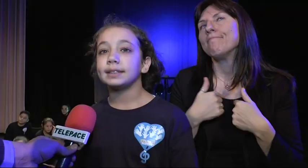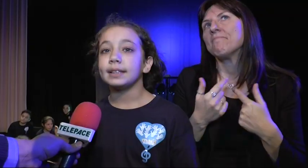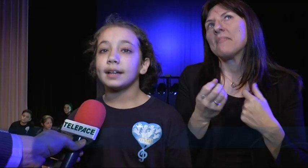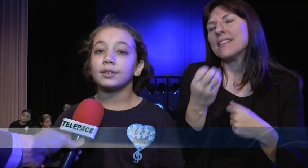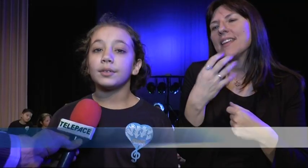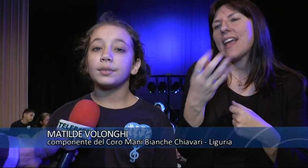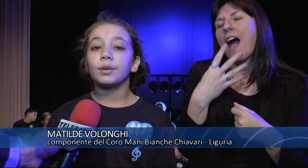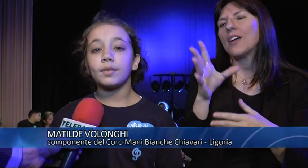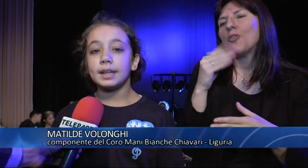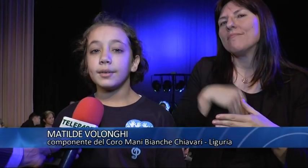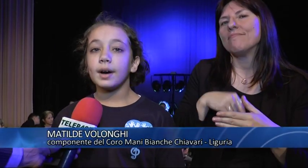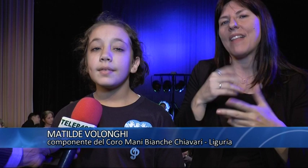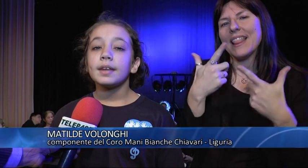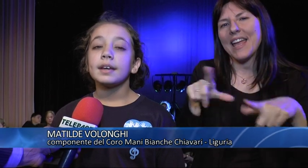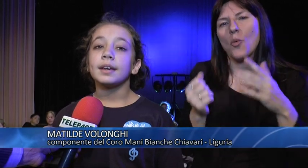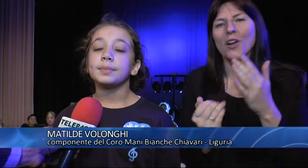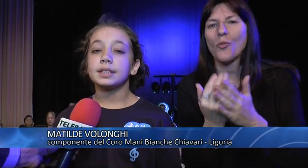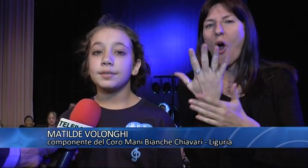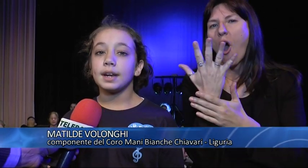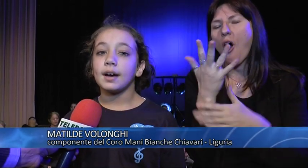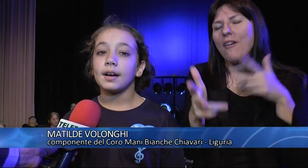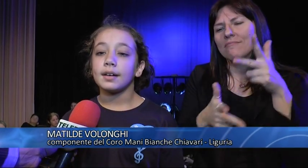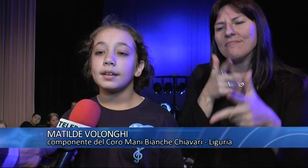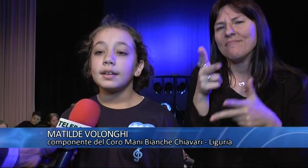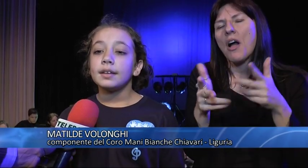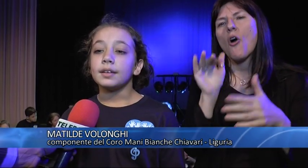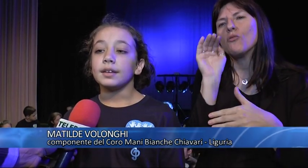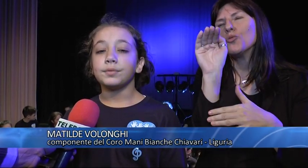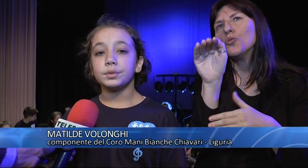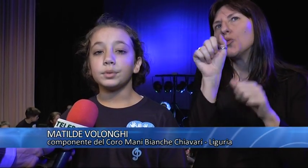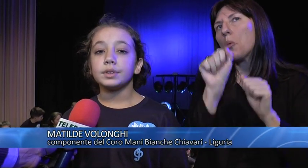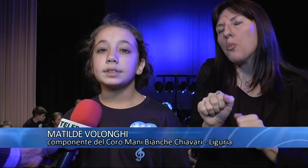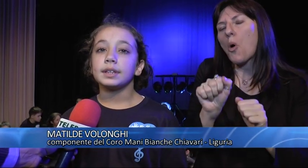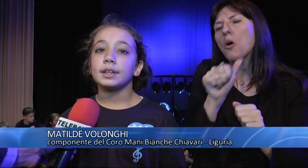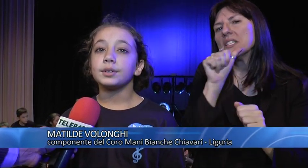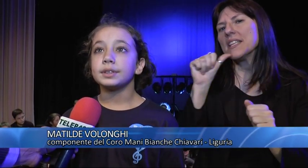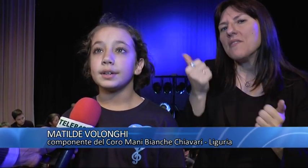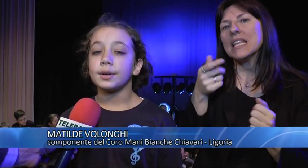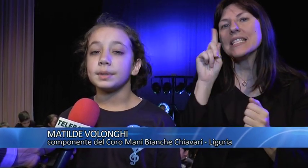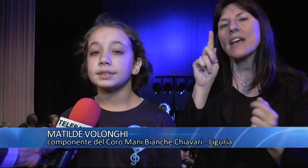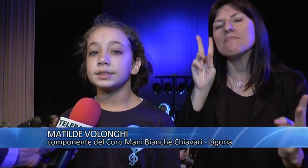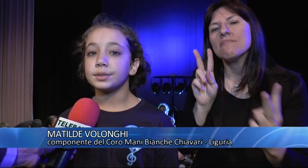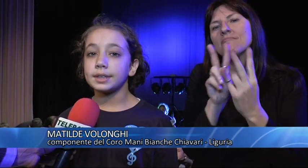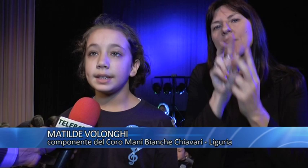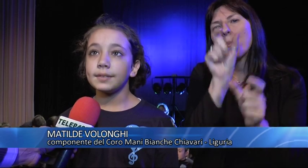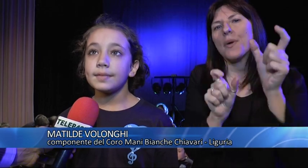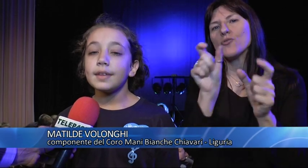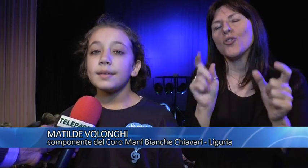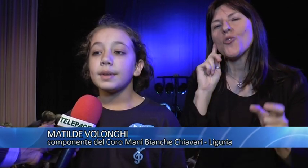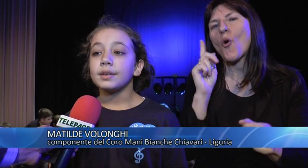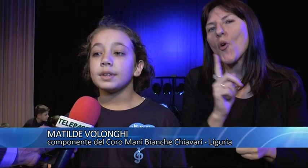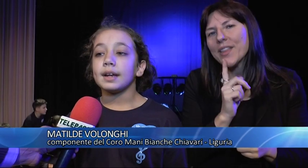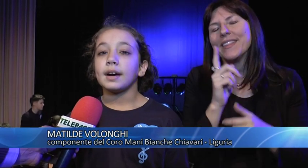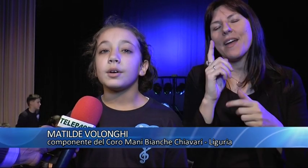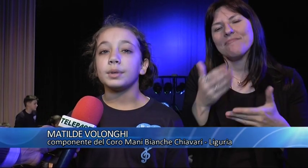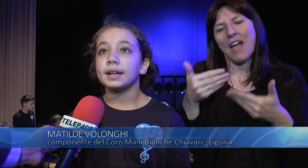Mi ha insegnato una nuova lingua che mi servirà in futuro se incontrerò persone sorde,